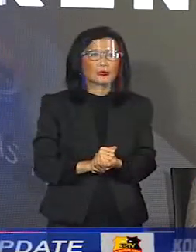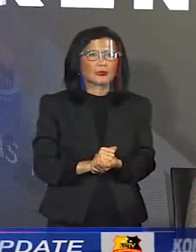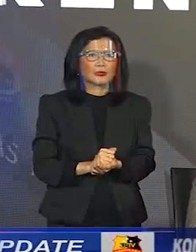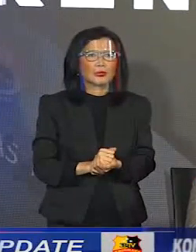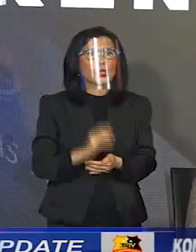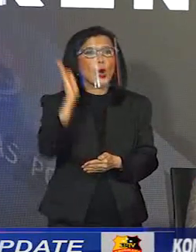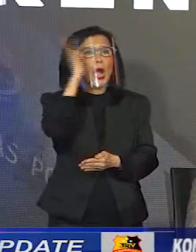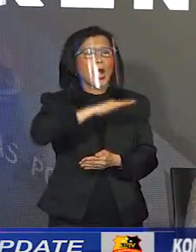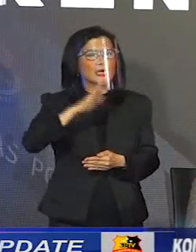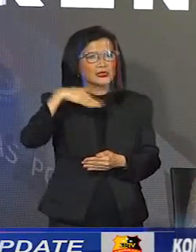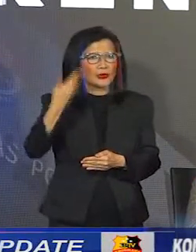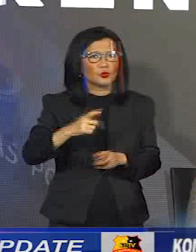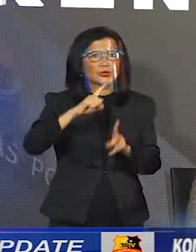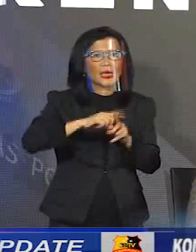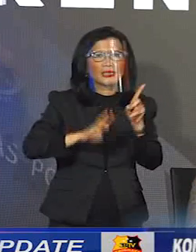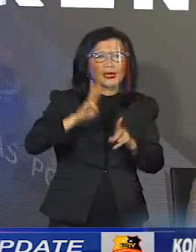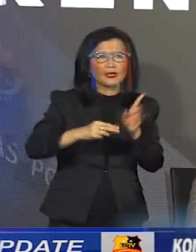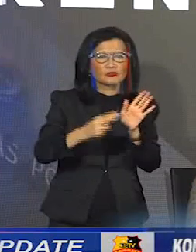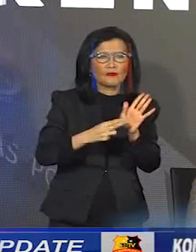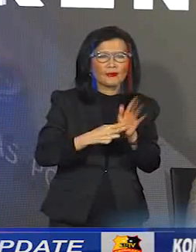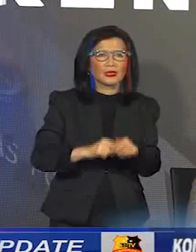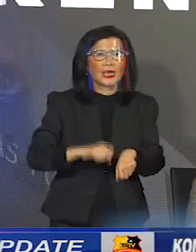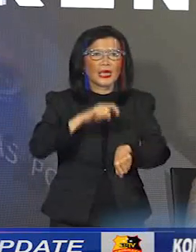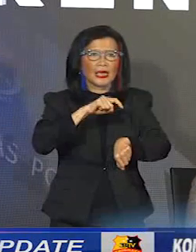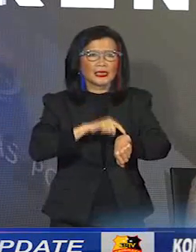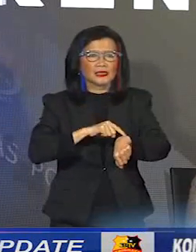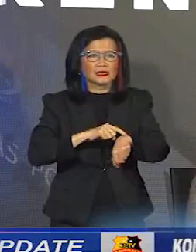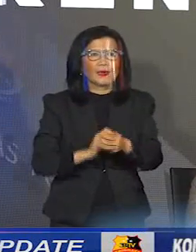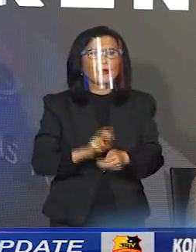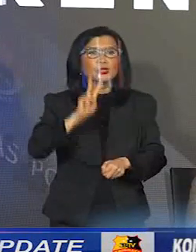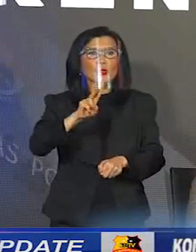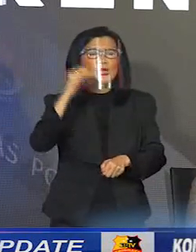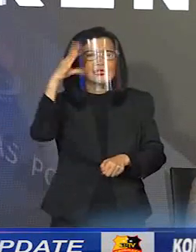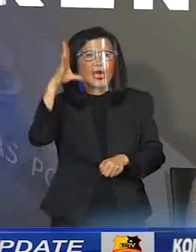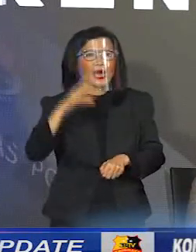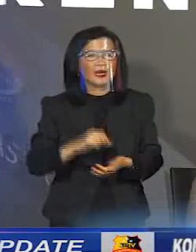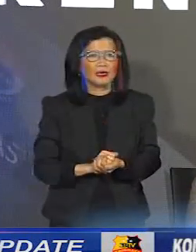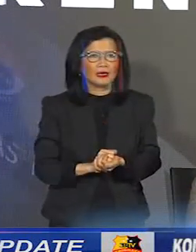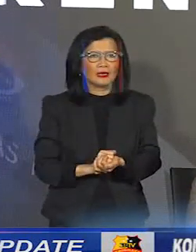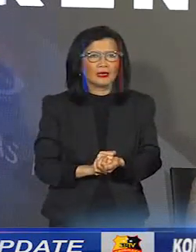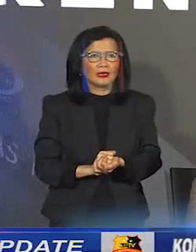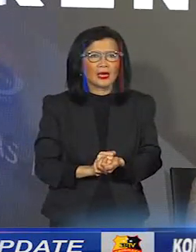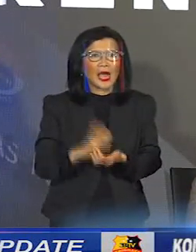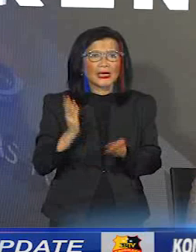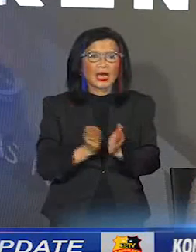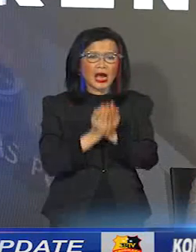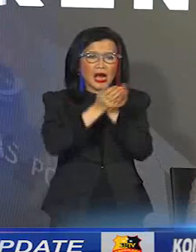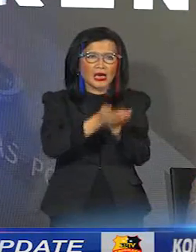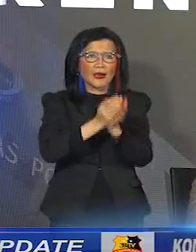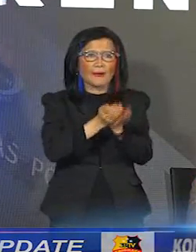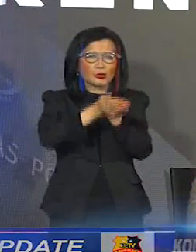Kejadian pada hari Sabtu 13 November pukul 14 waktu setempat, terjadi kapal